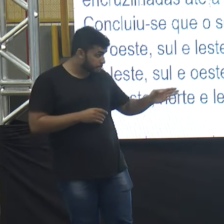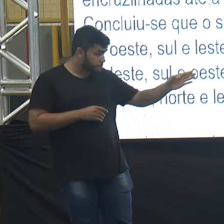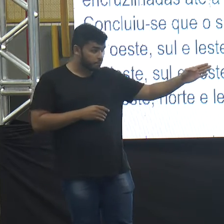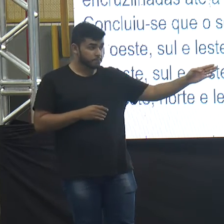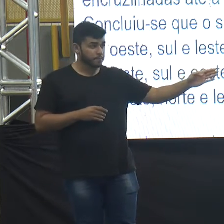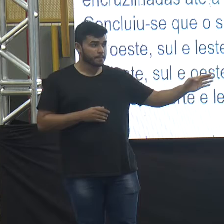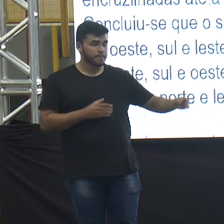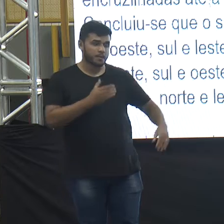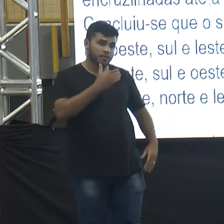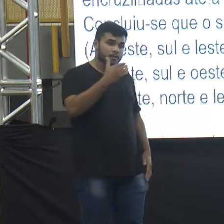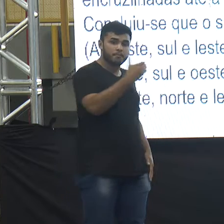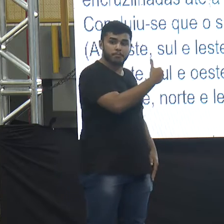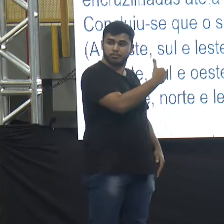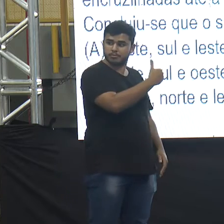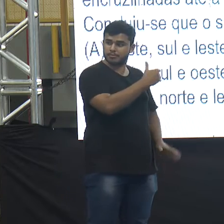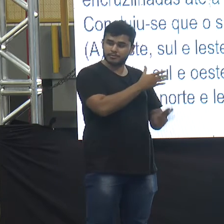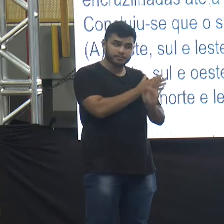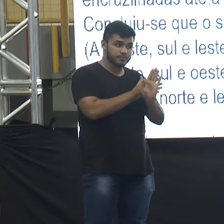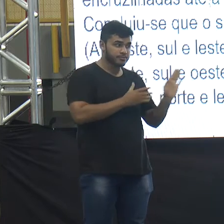Cruzilhada, sul.